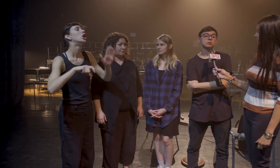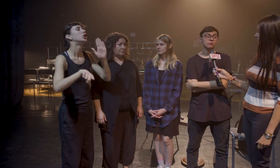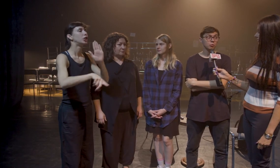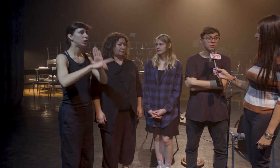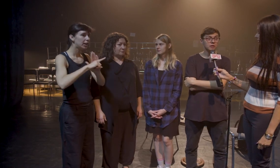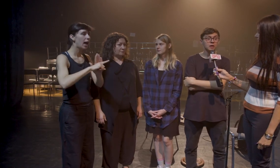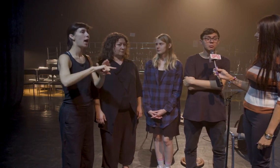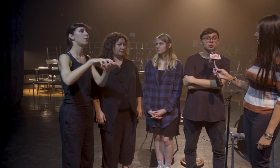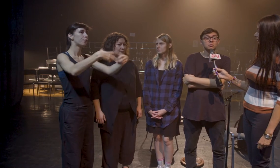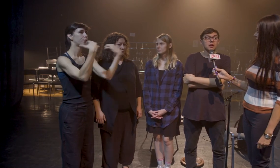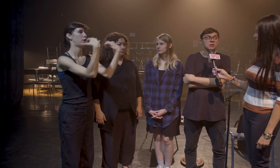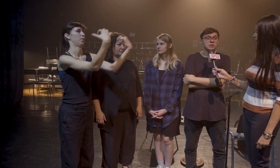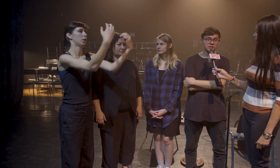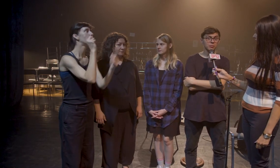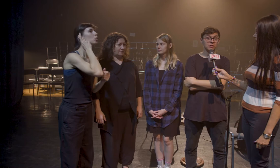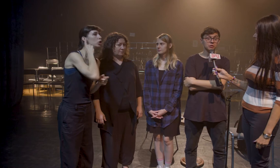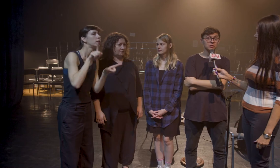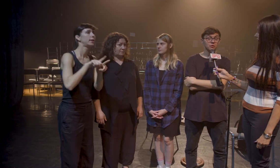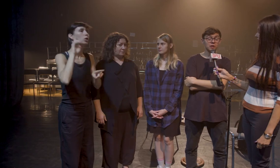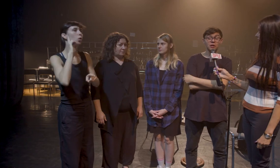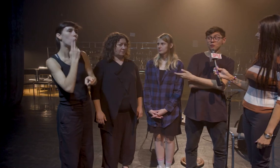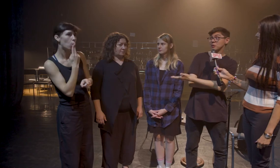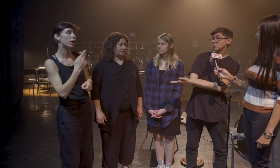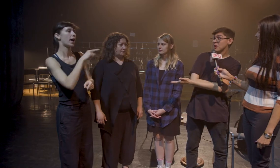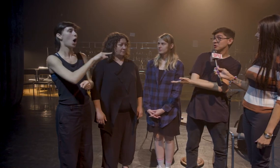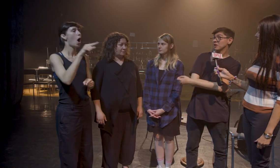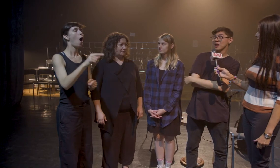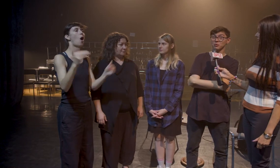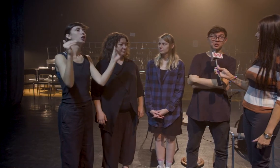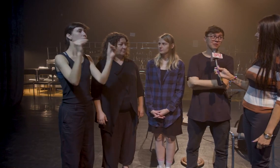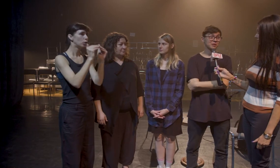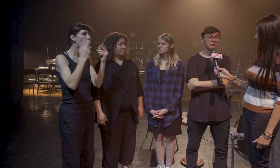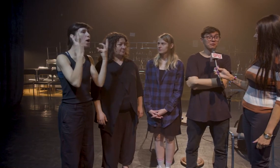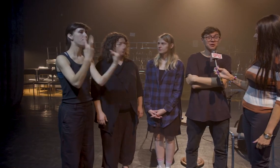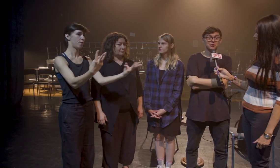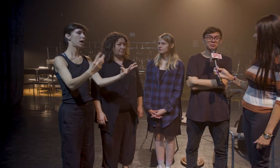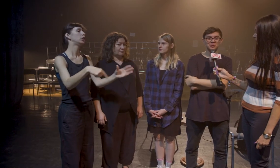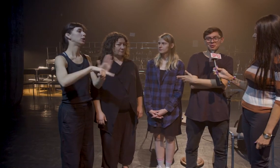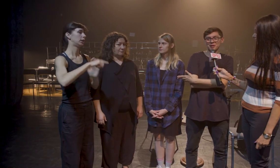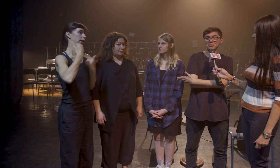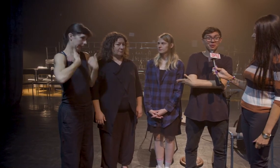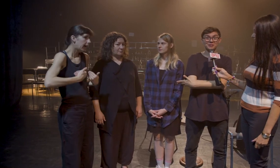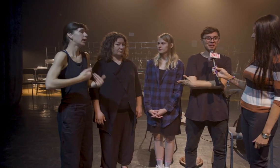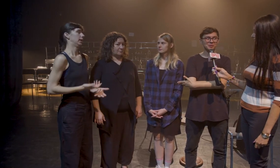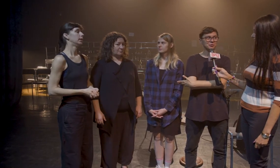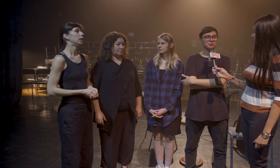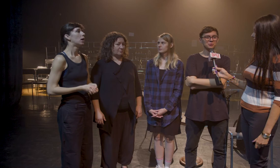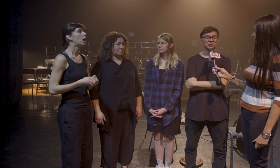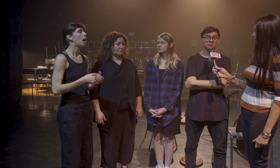widzów głuchych, bo to są dla nas tak samo ważni widzowie w tym składzie, a może nawet w większym, bo spotykamy kolejnych artystów, którzy się